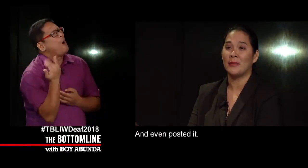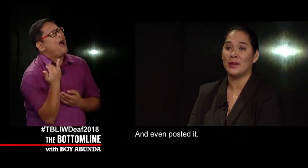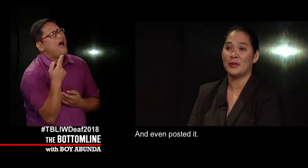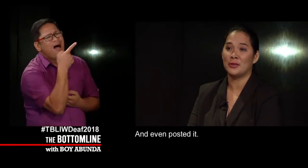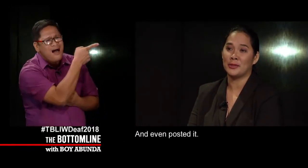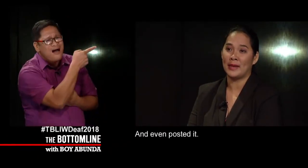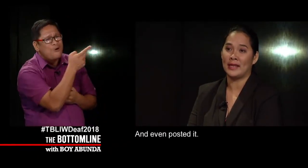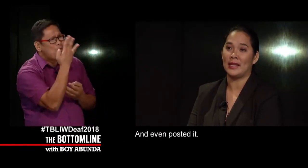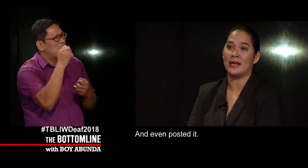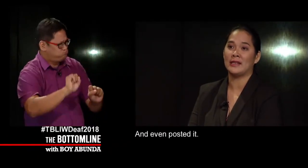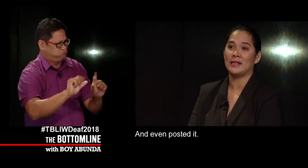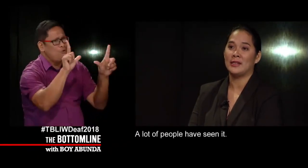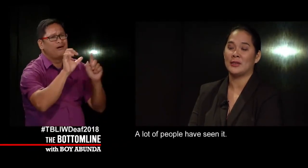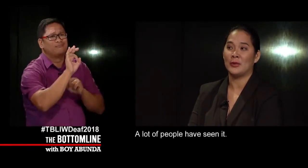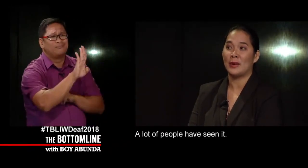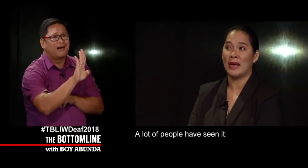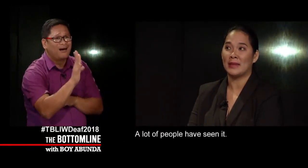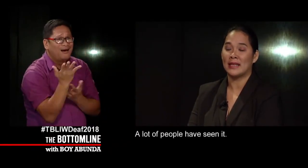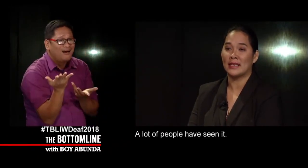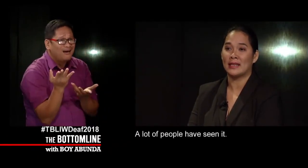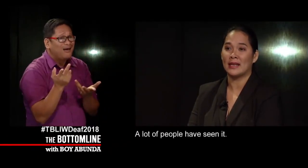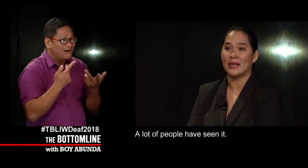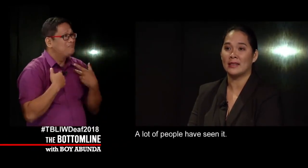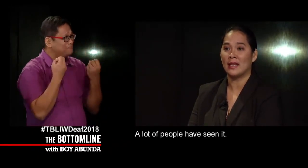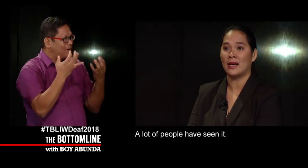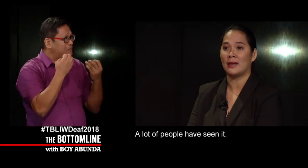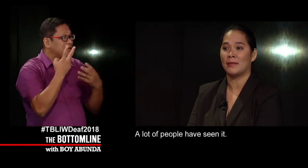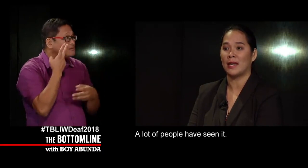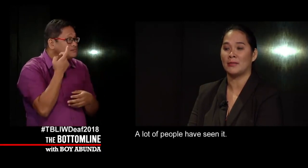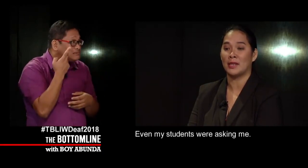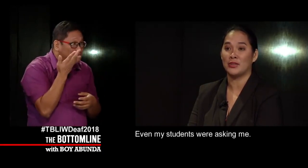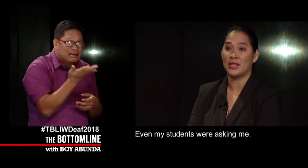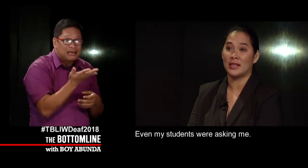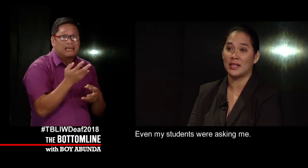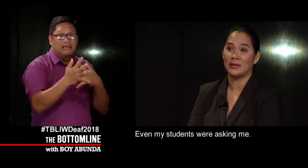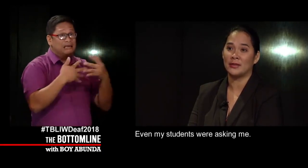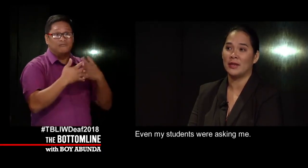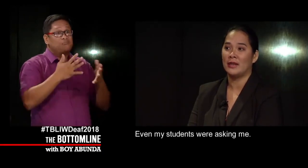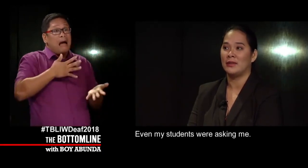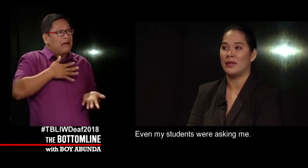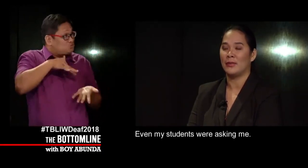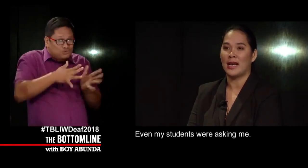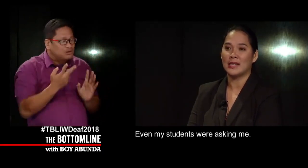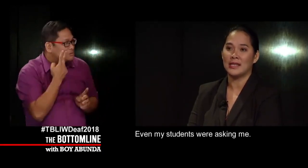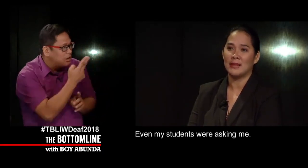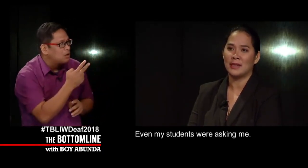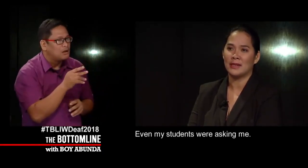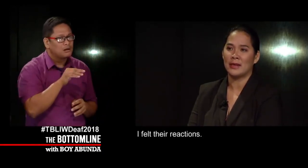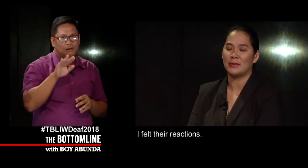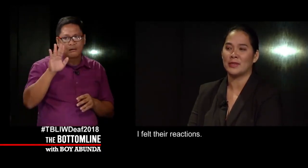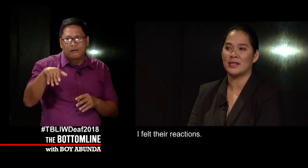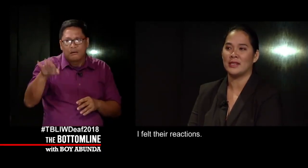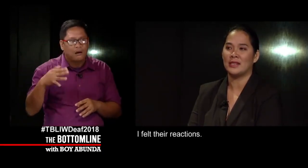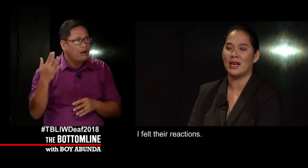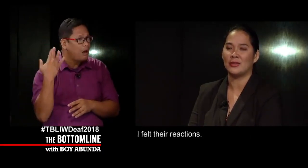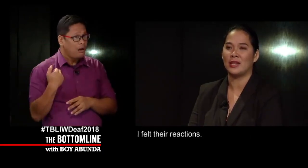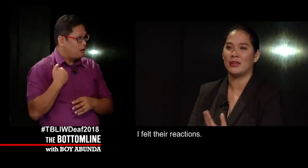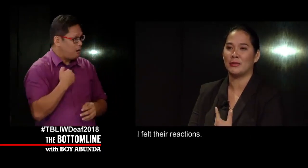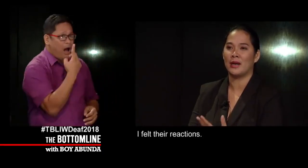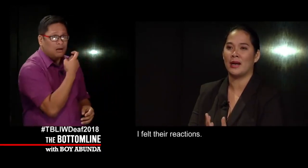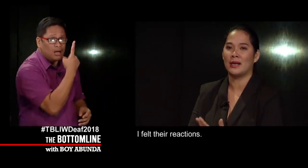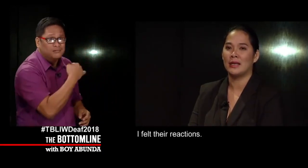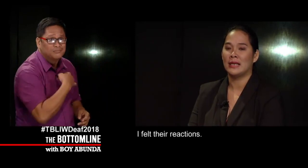then pinost pa nila. So marami talagang nakakita, kahit mga estudyante ko, they were asking me, tapos inaano